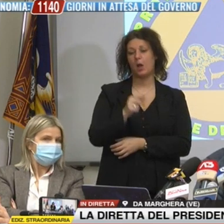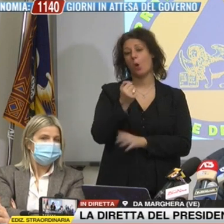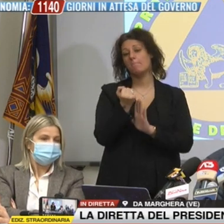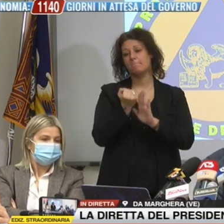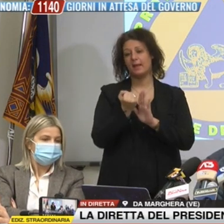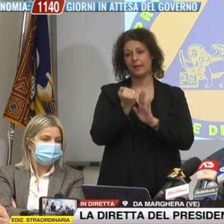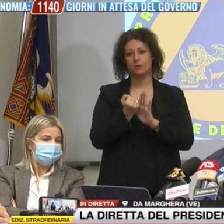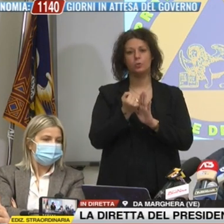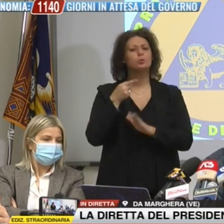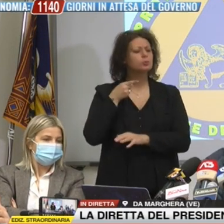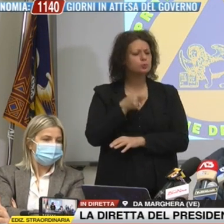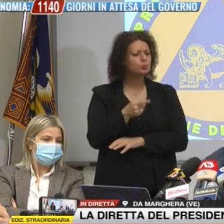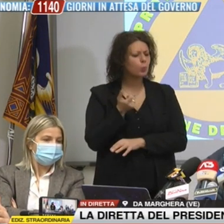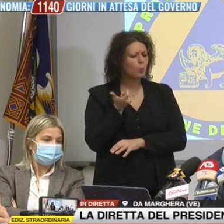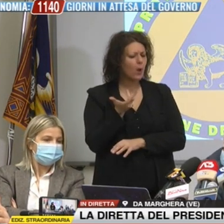meno.